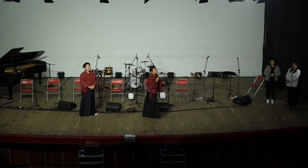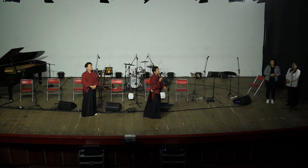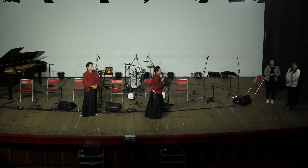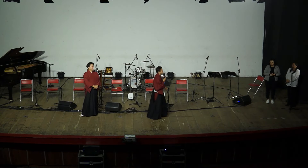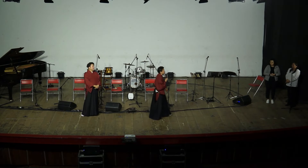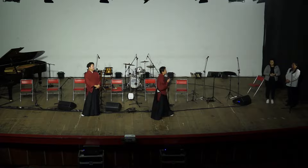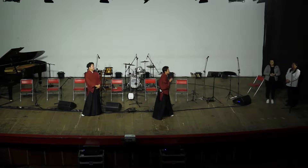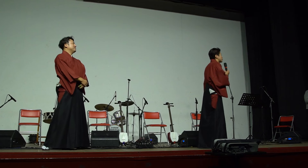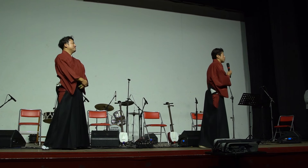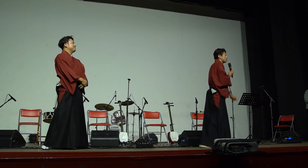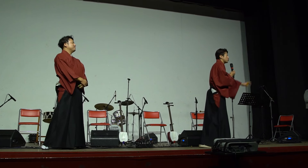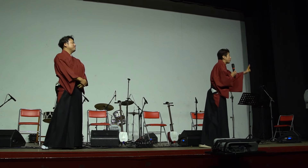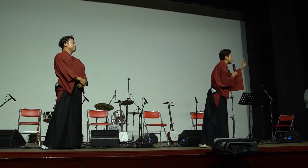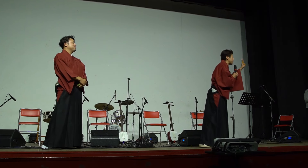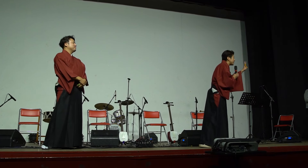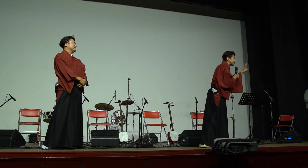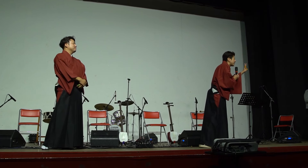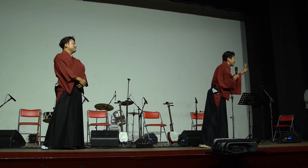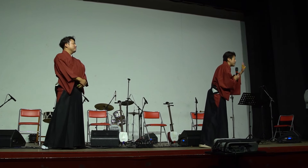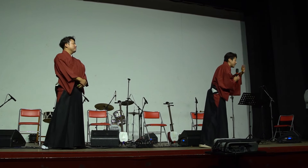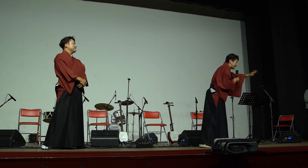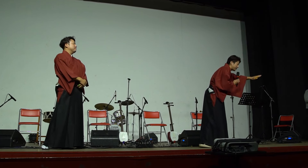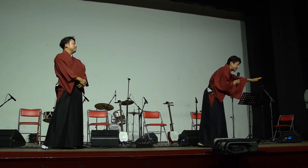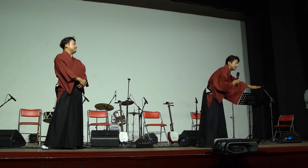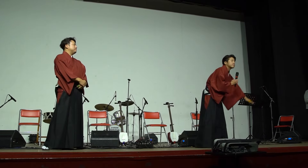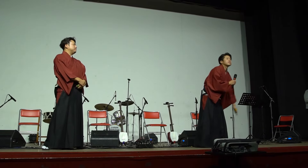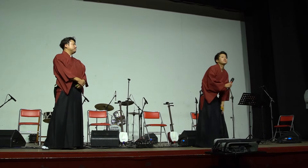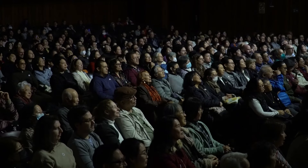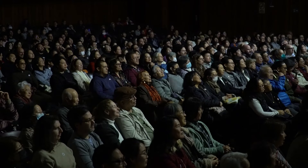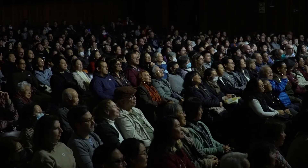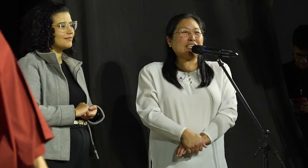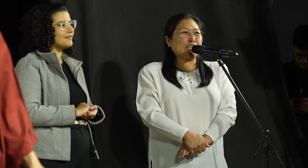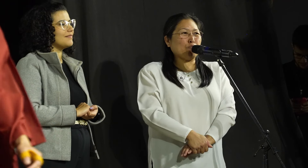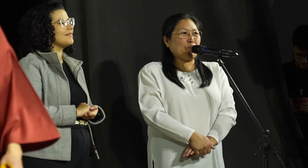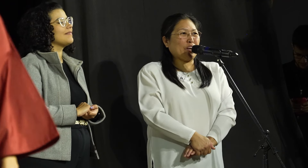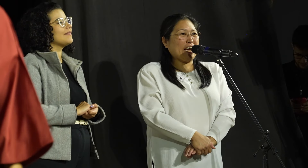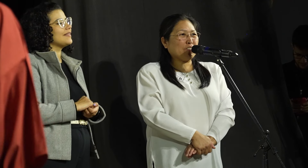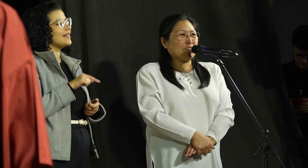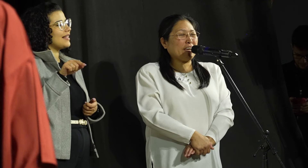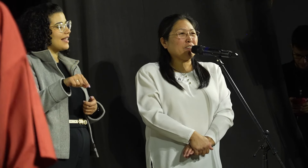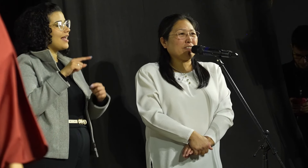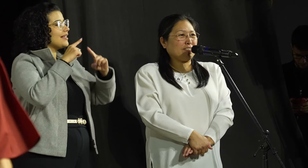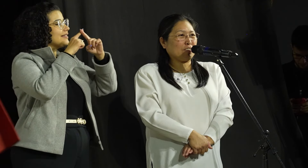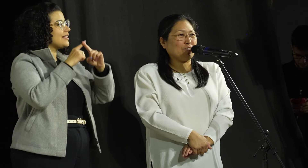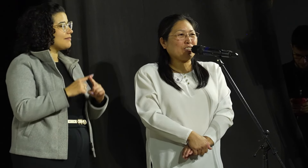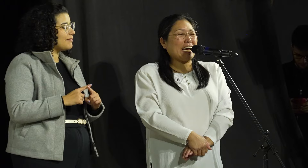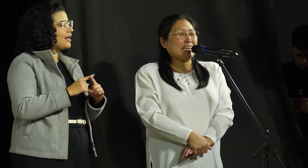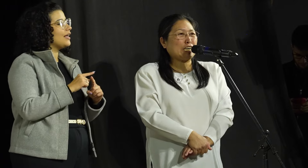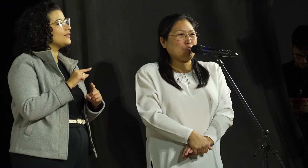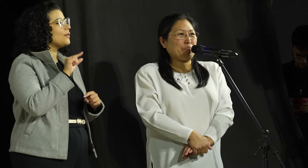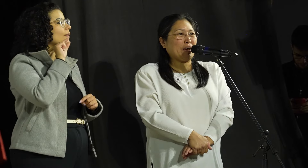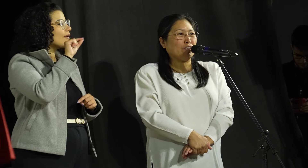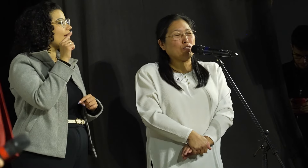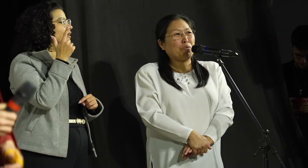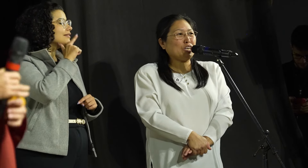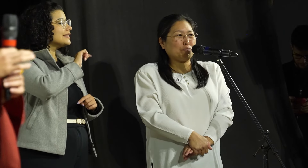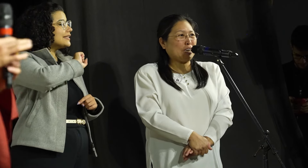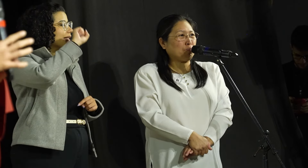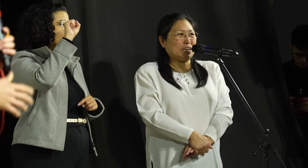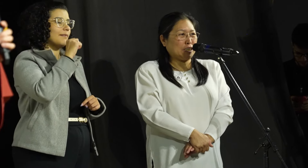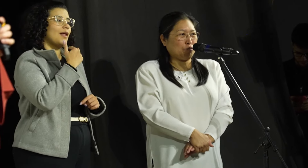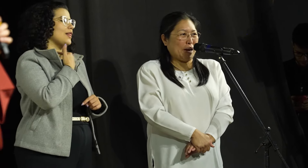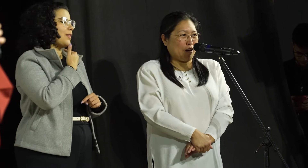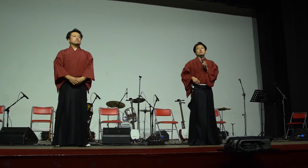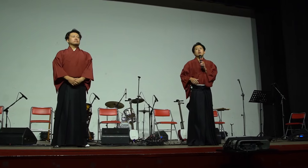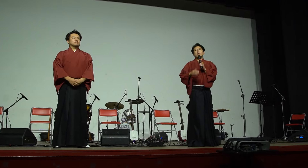この大会一度でも優勝するともう 2回目は出られません。 Nesse campeonato, quem se consagra campeão não pode